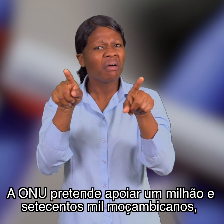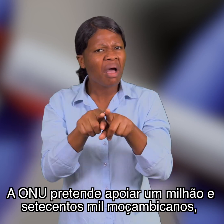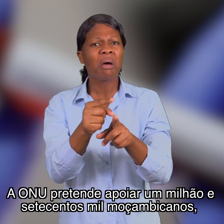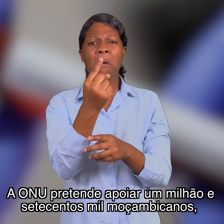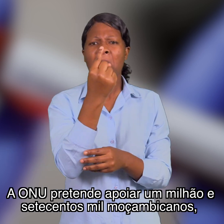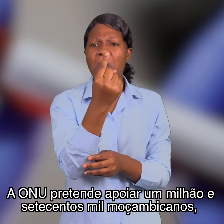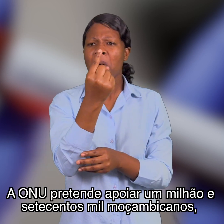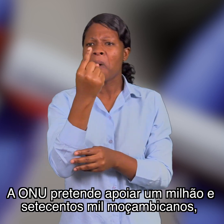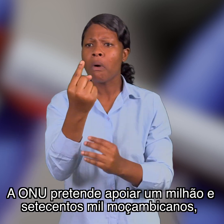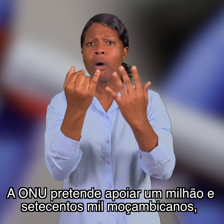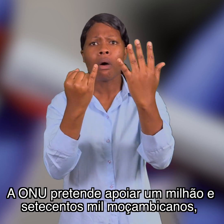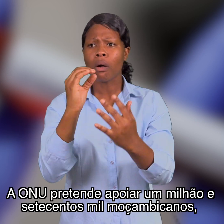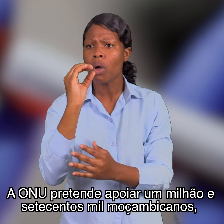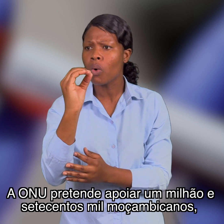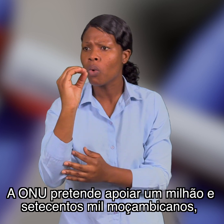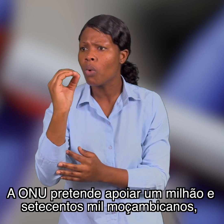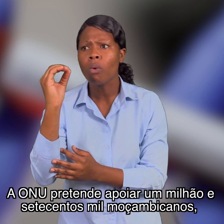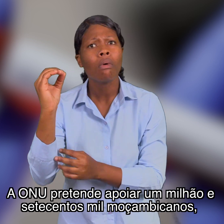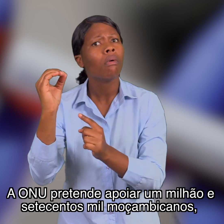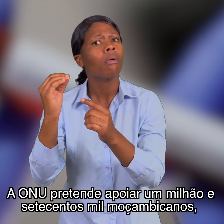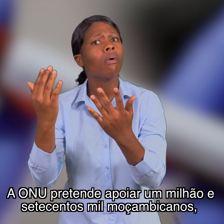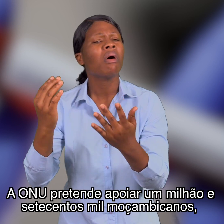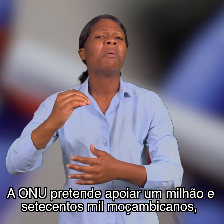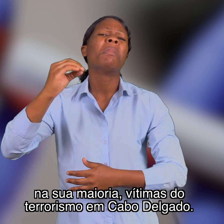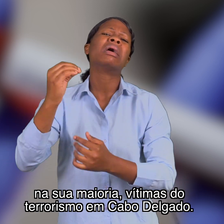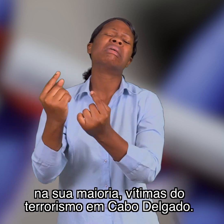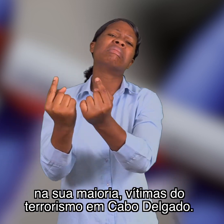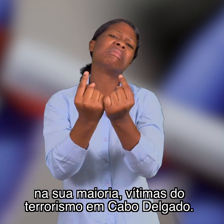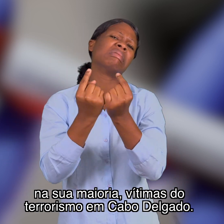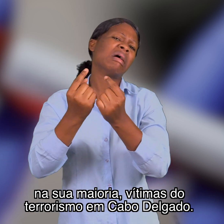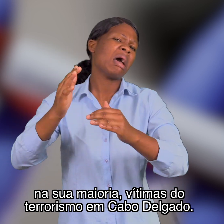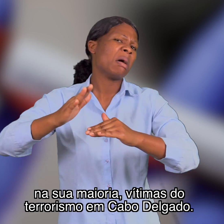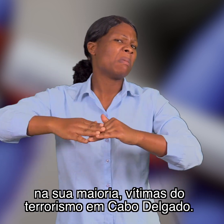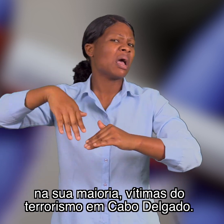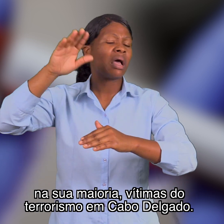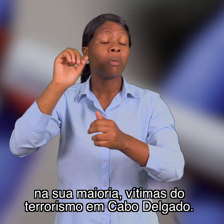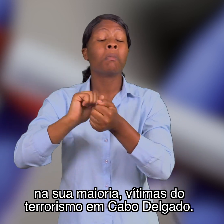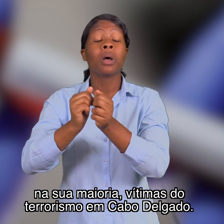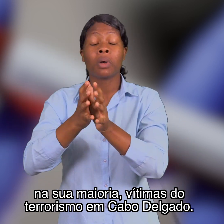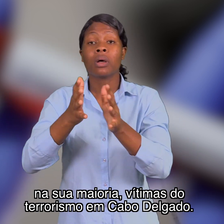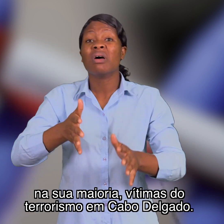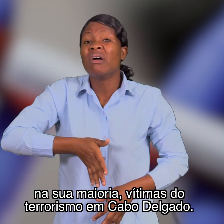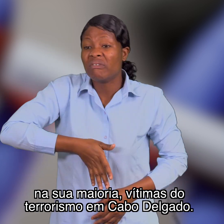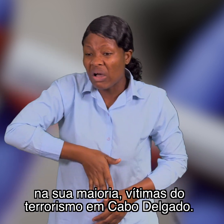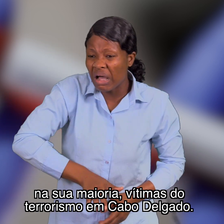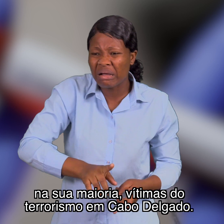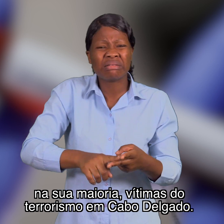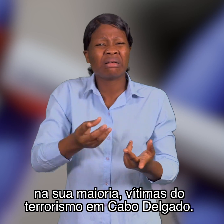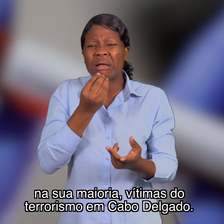apoiar 1 milhão e 700 mil moçambicanos, na sua maioria vítimas do terrorismo em Cabo Delgado.